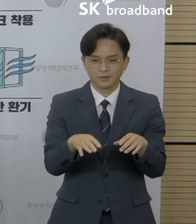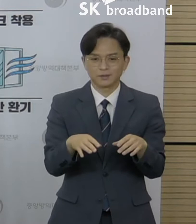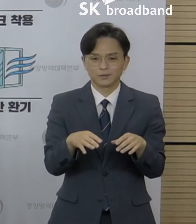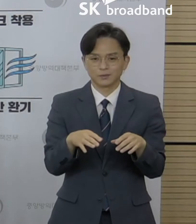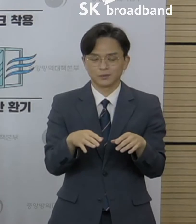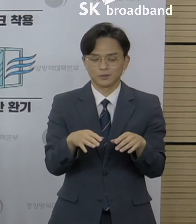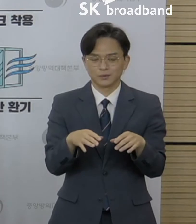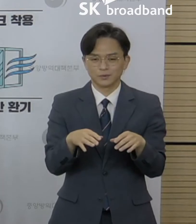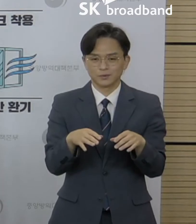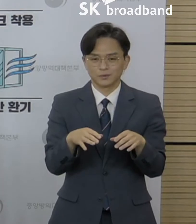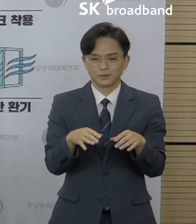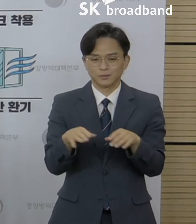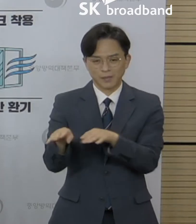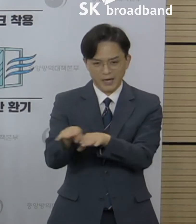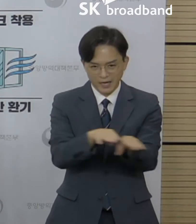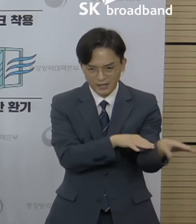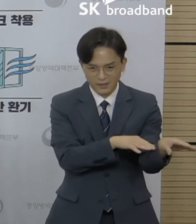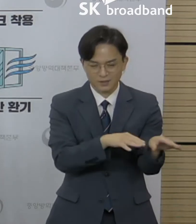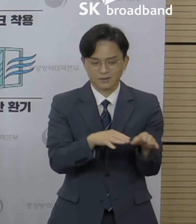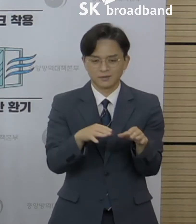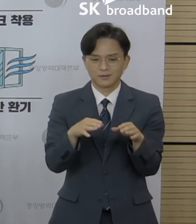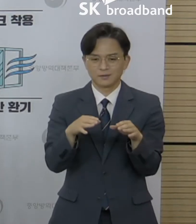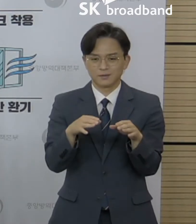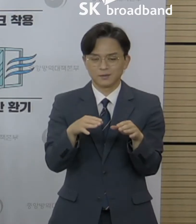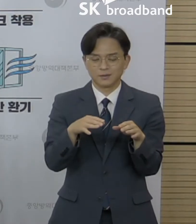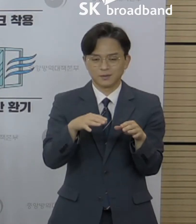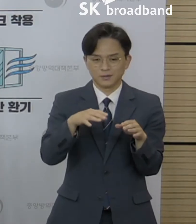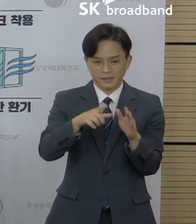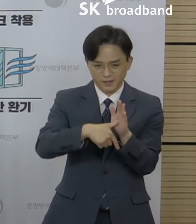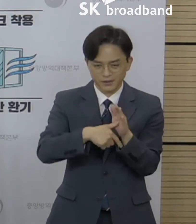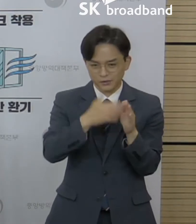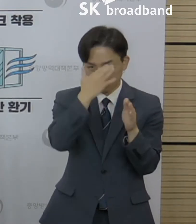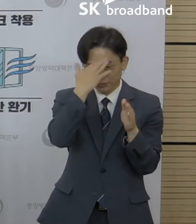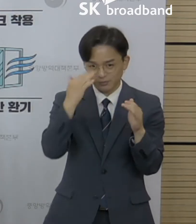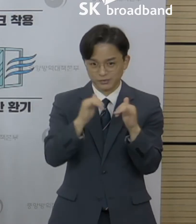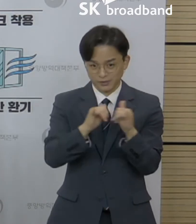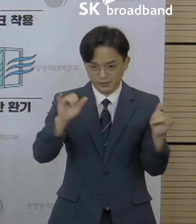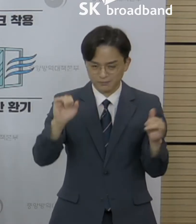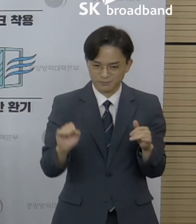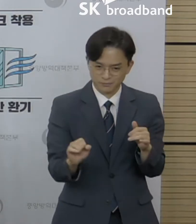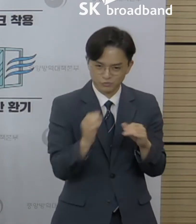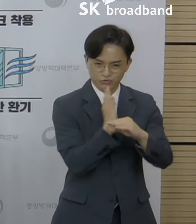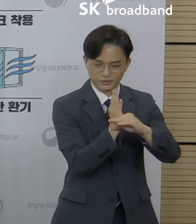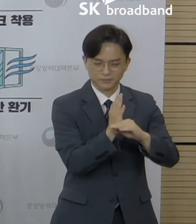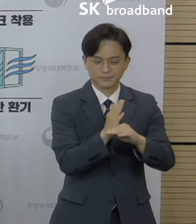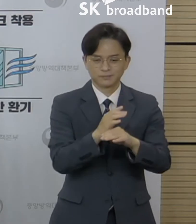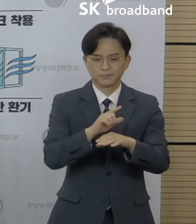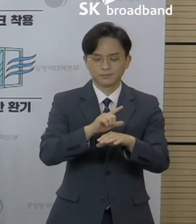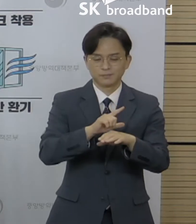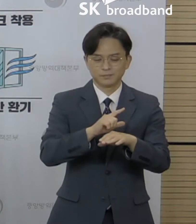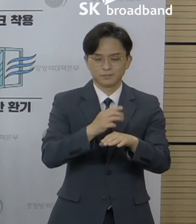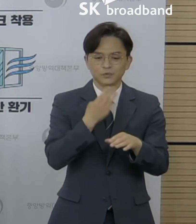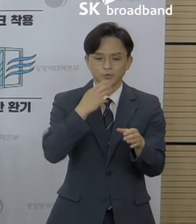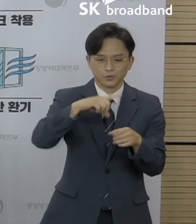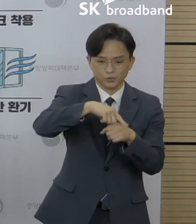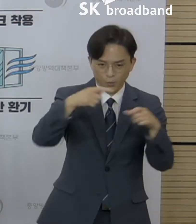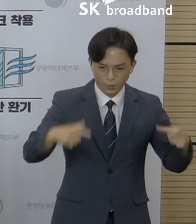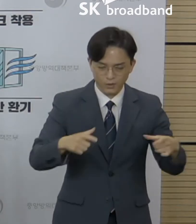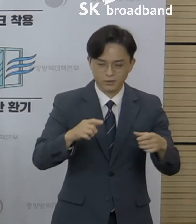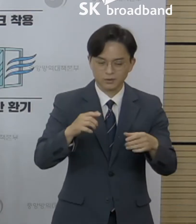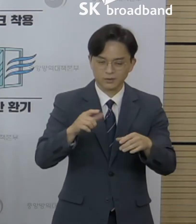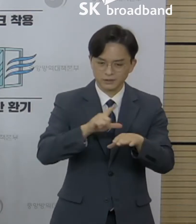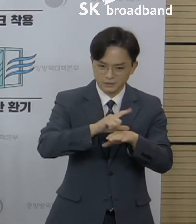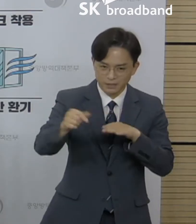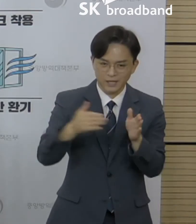감염, 이를 통한 전국적인 확산 가능성이 매우 높은 상황입니다. 당장 이번 주말을